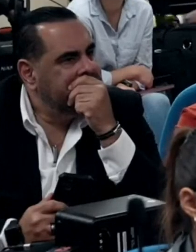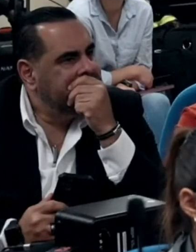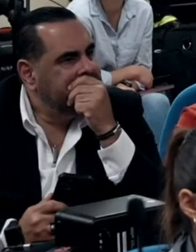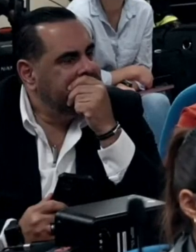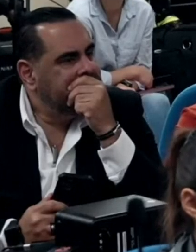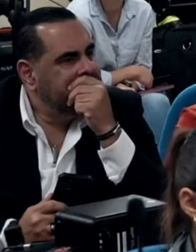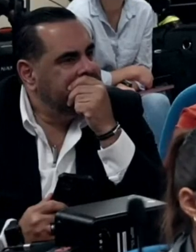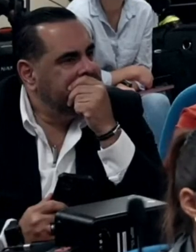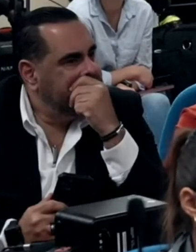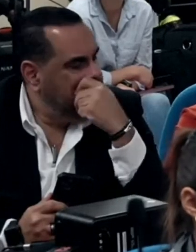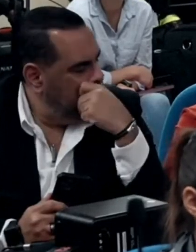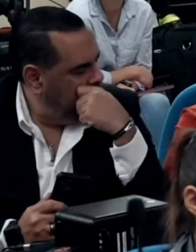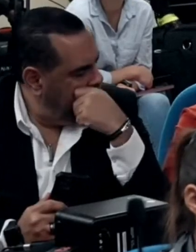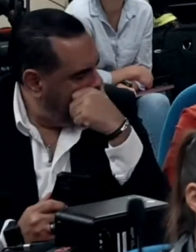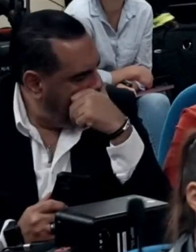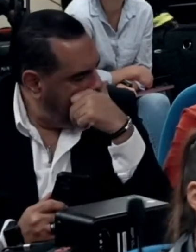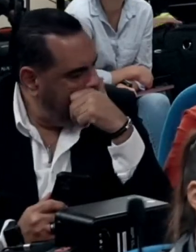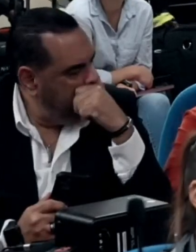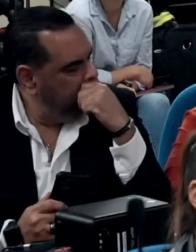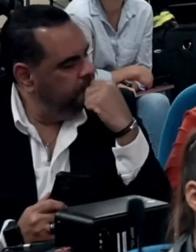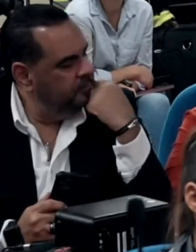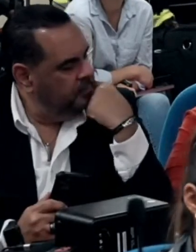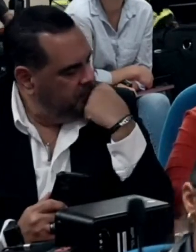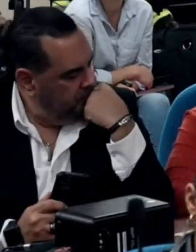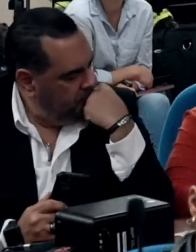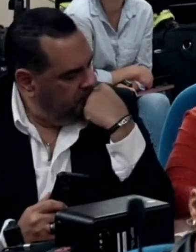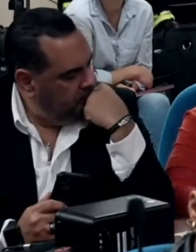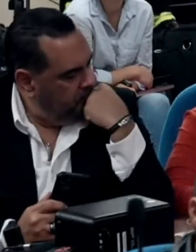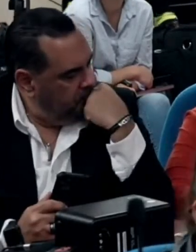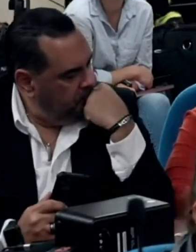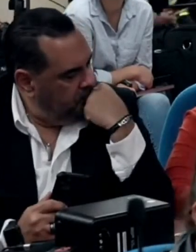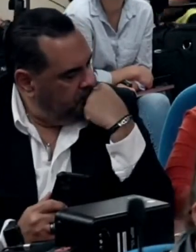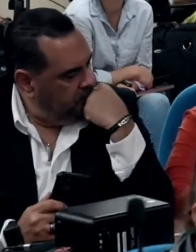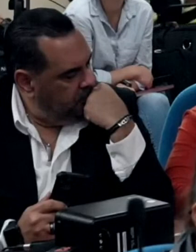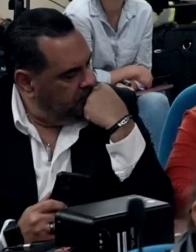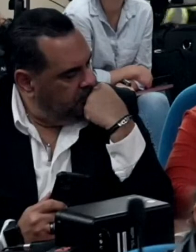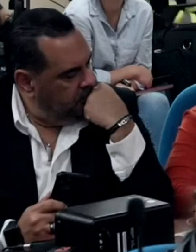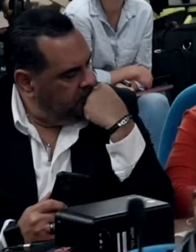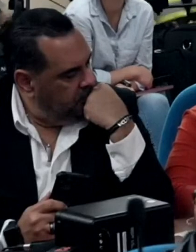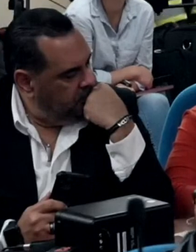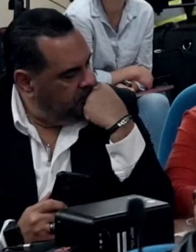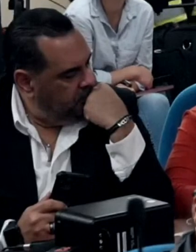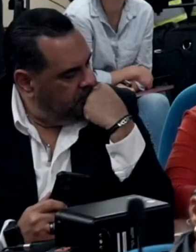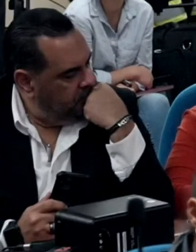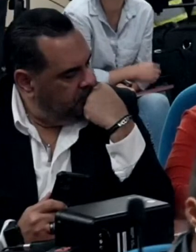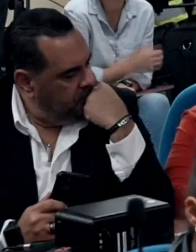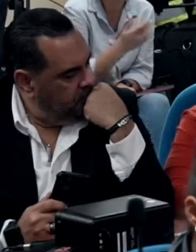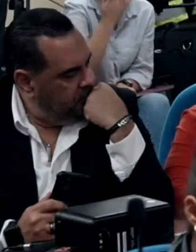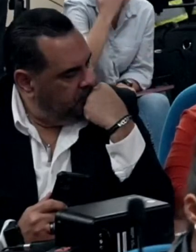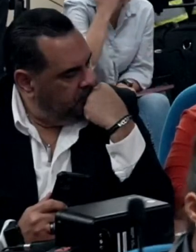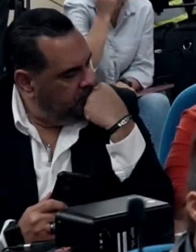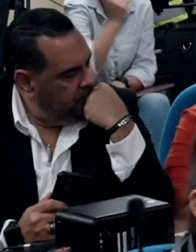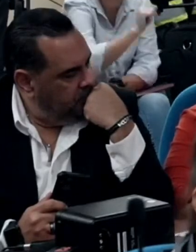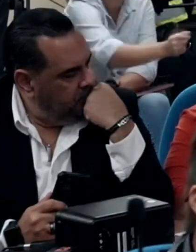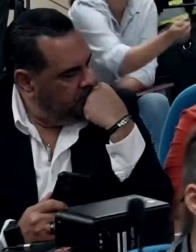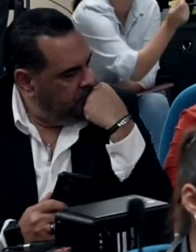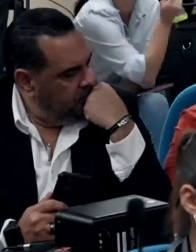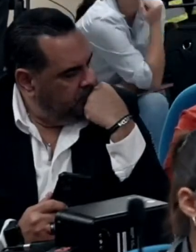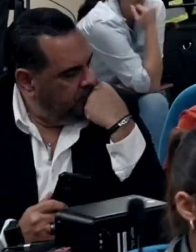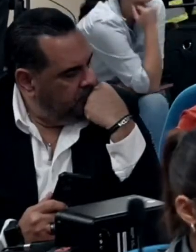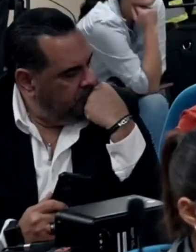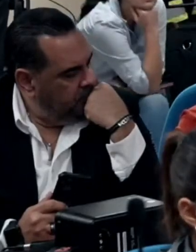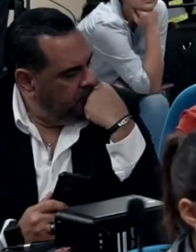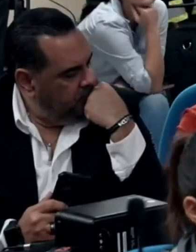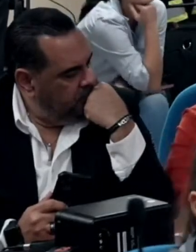FEMA. Hemos escuchado comentarios en el sentido de que tras María, FEMA activó unos task force de rescate y demás.